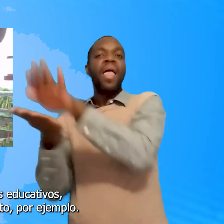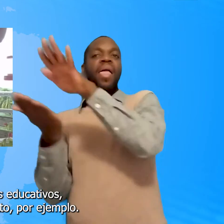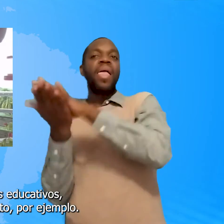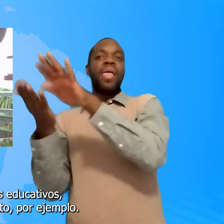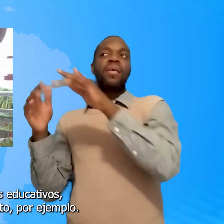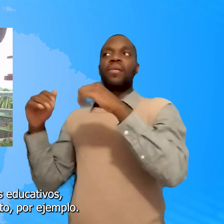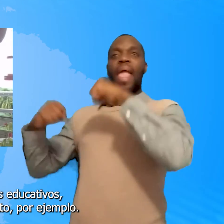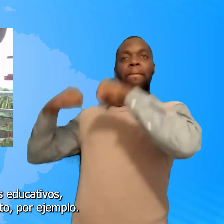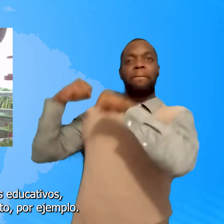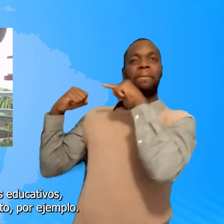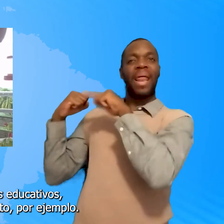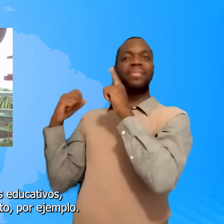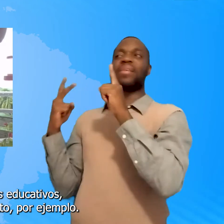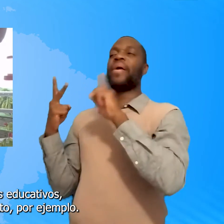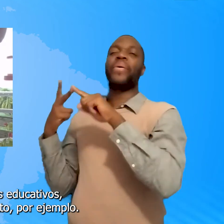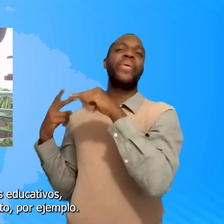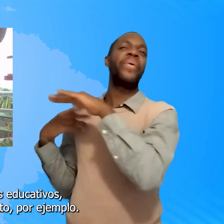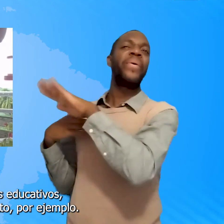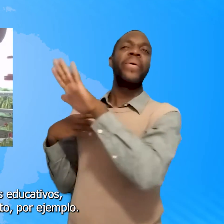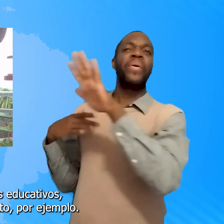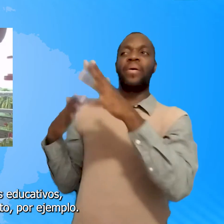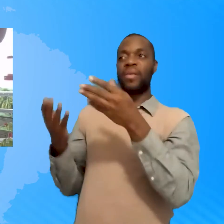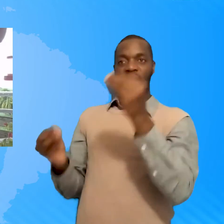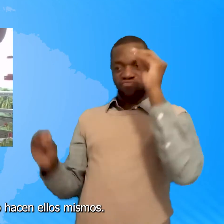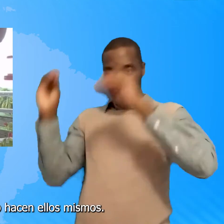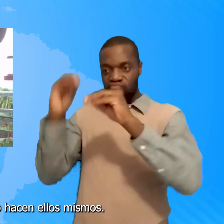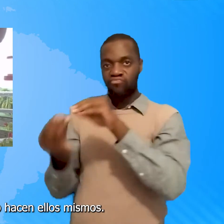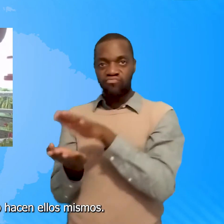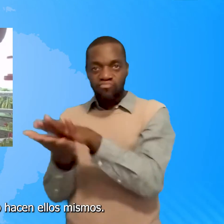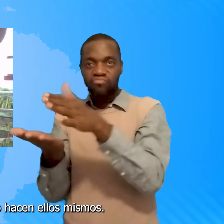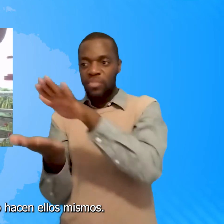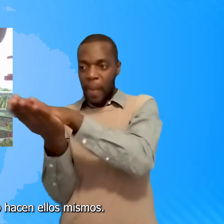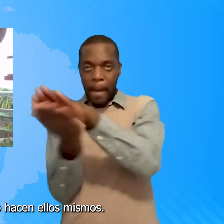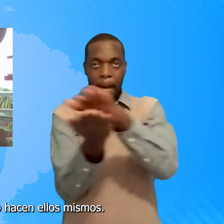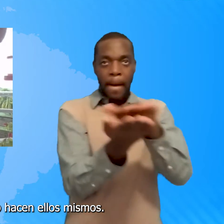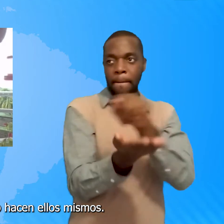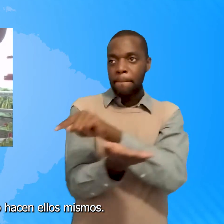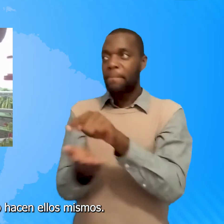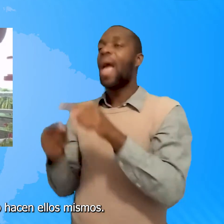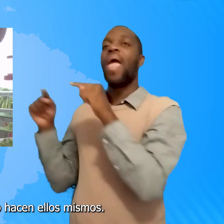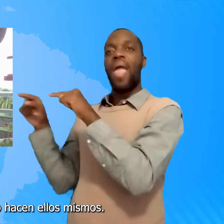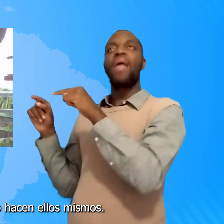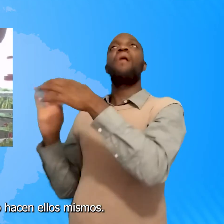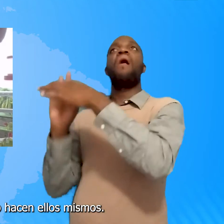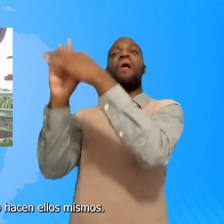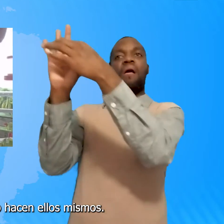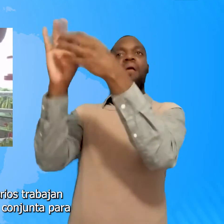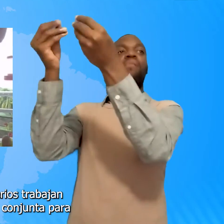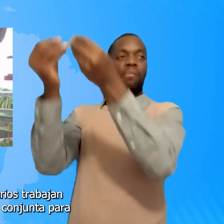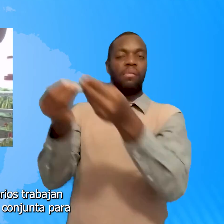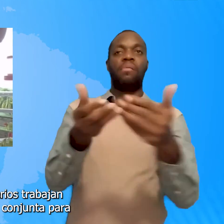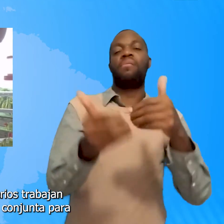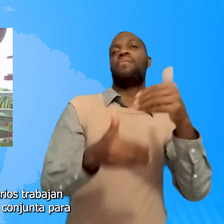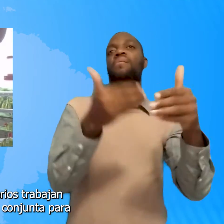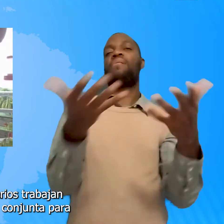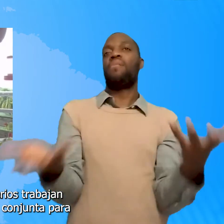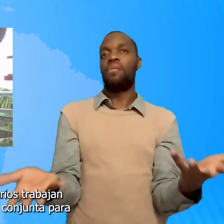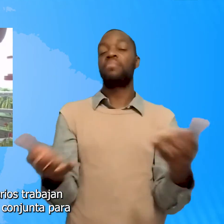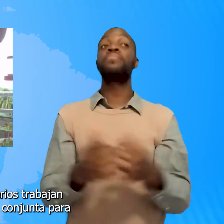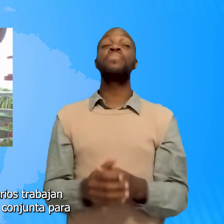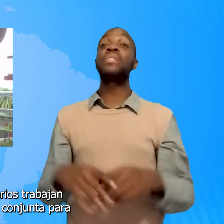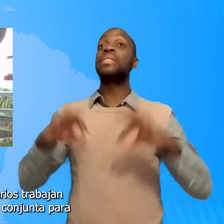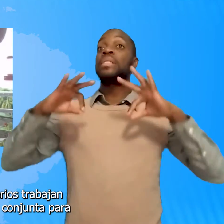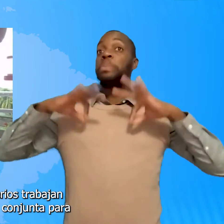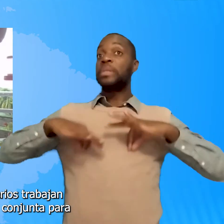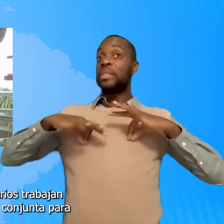producir los materiales educativos, los libros de texto, por ejemplo. Algunos ministerios lo hacen ellos mismos, otros ministerios